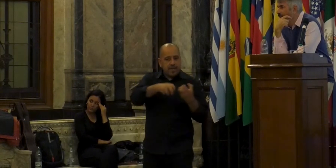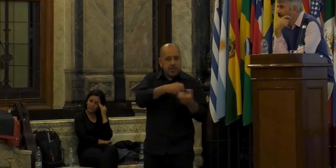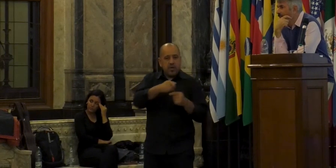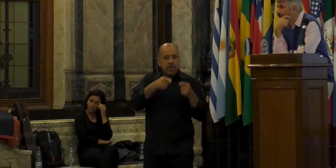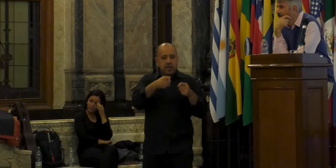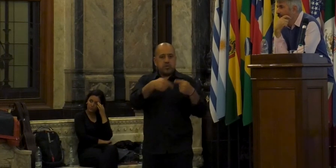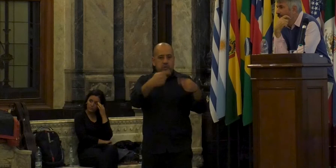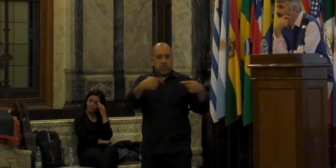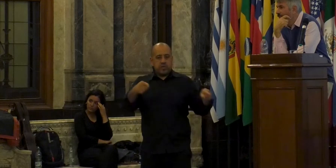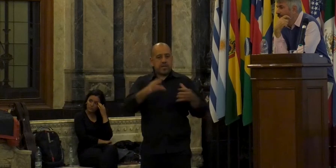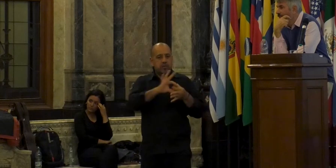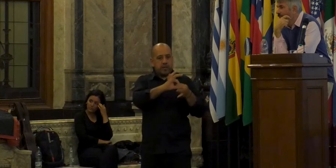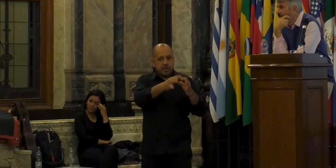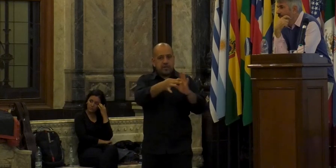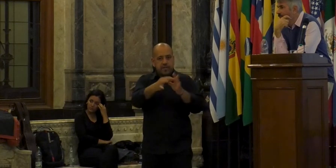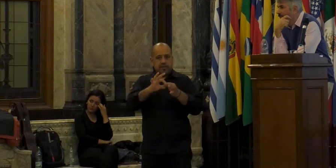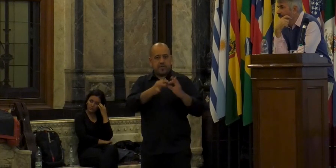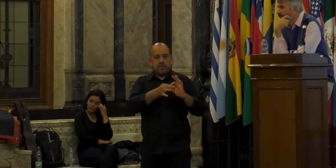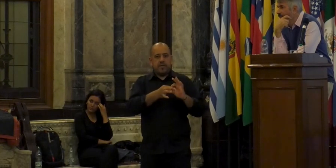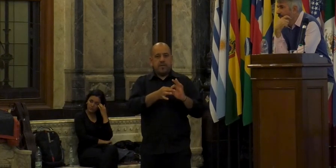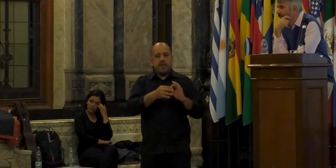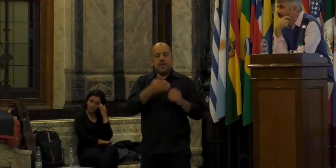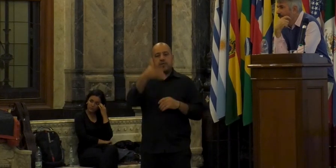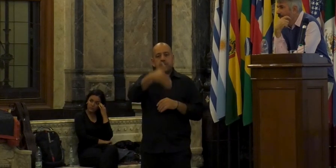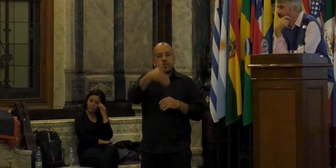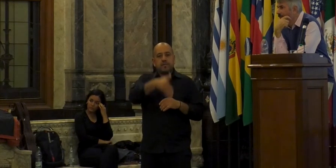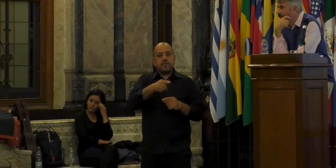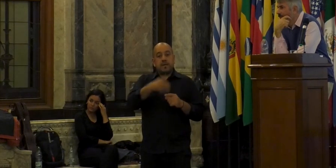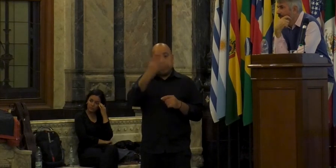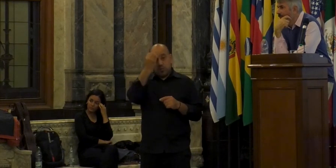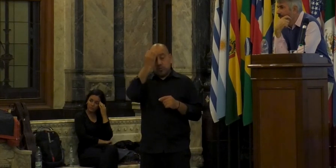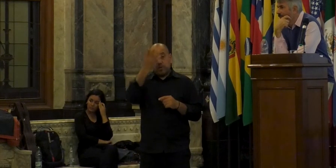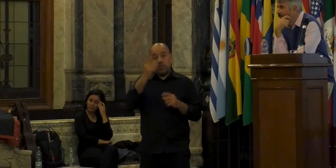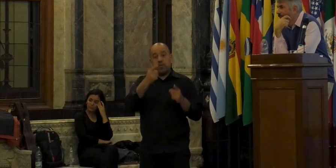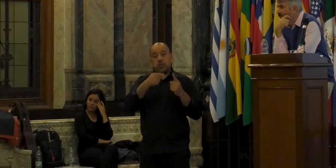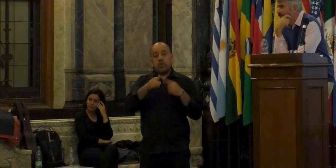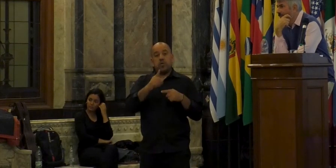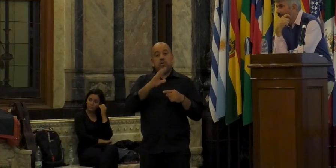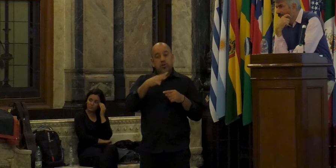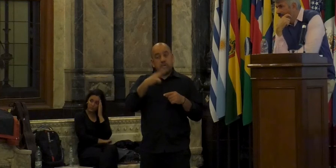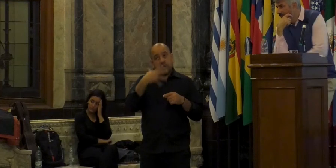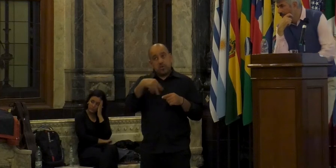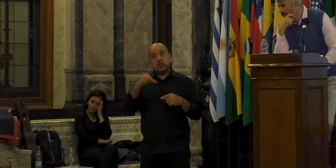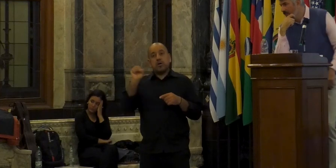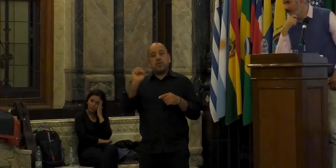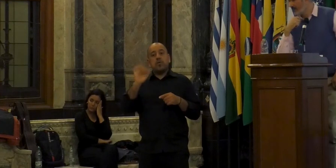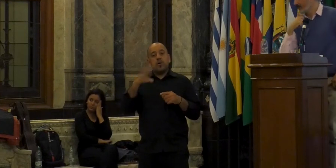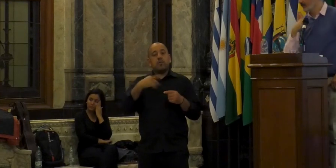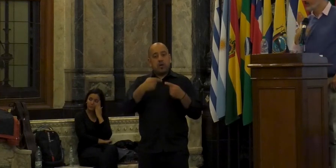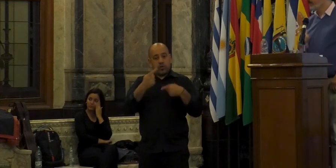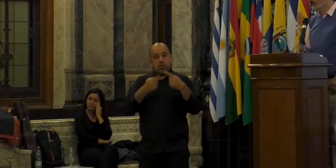en sus participaciones, decía, ¿no? Y es un concepto que lo tomo y me lo llevo para